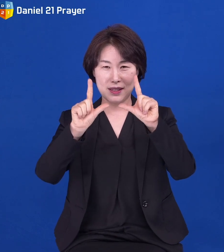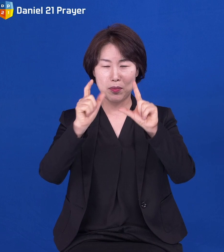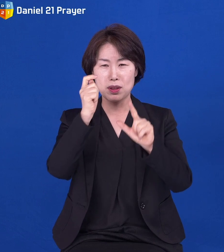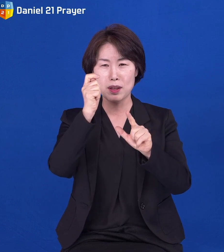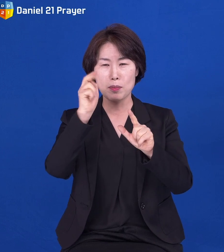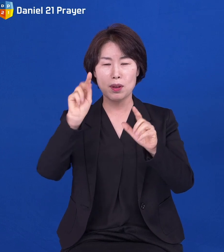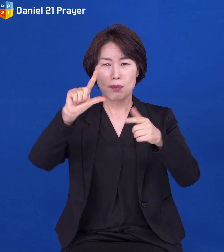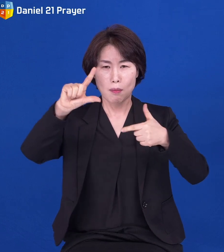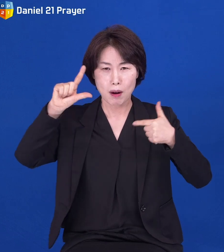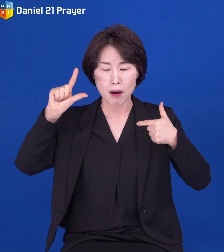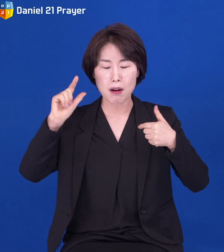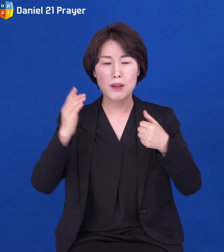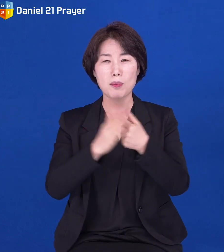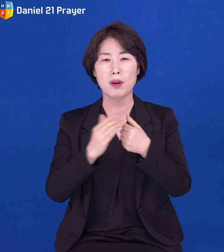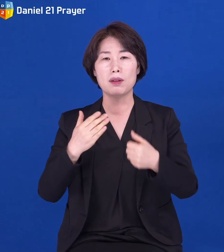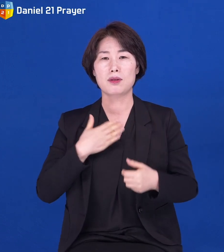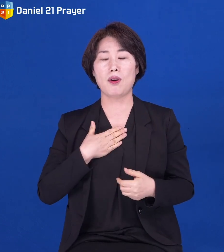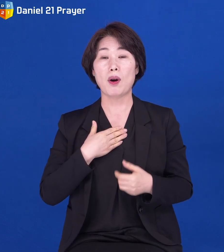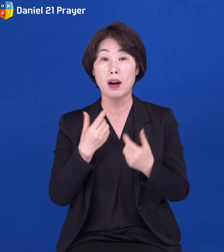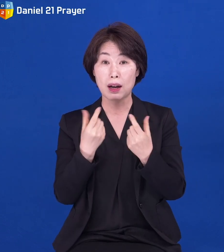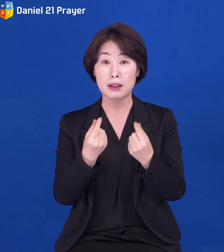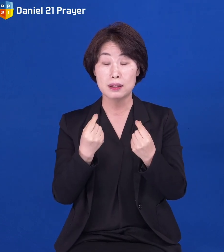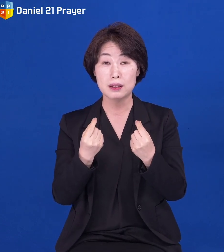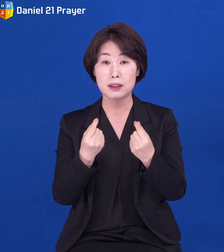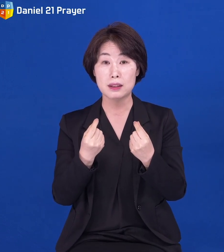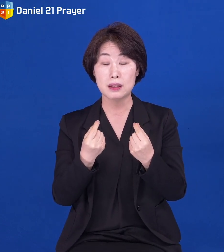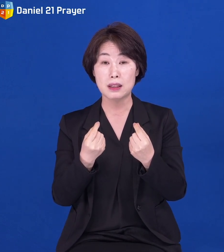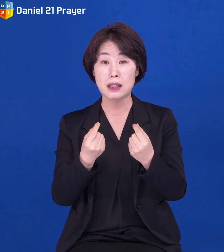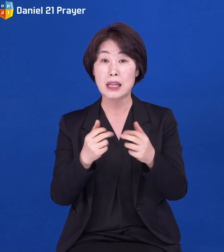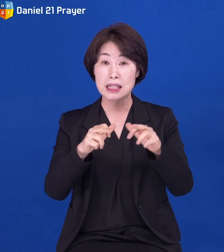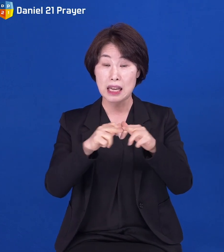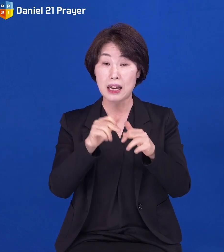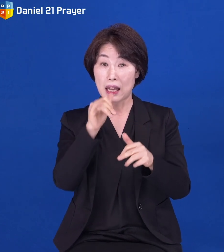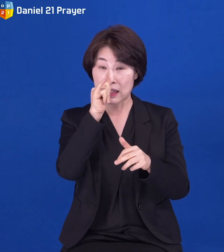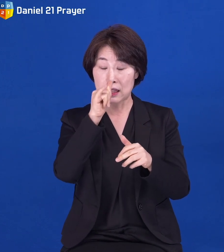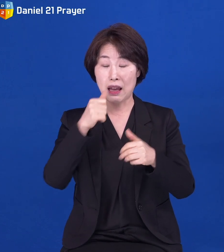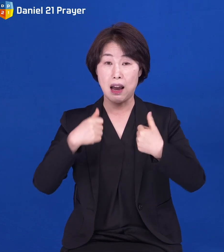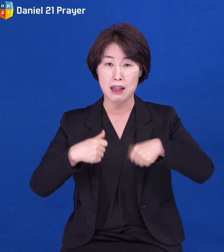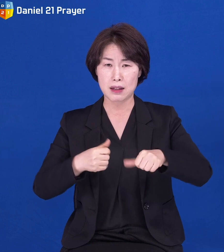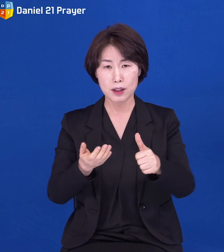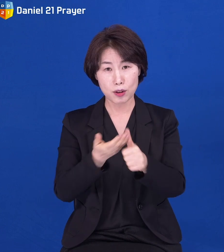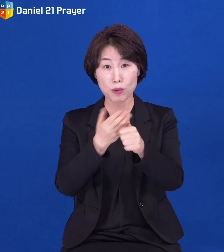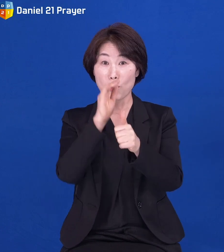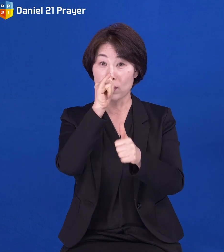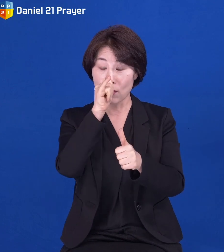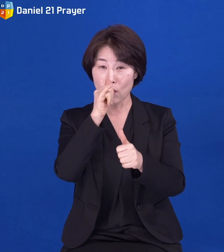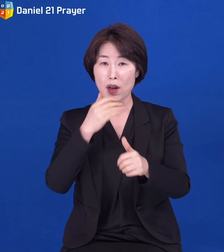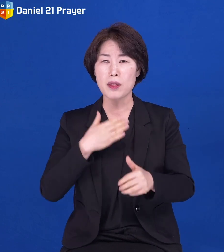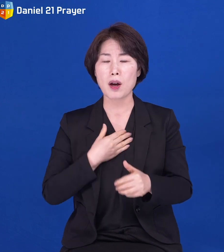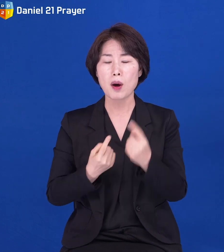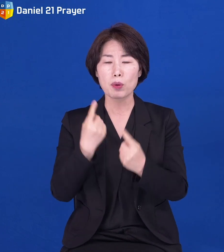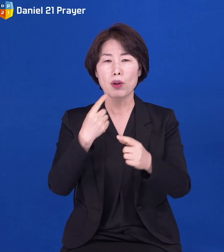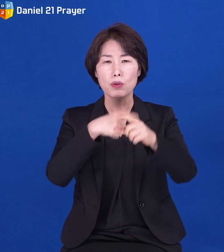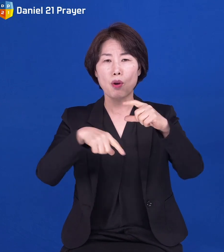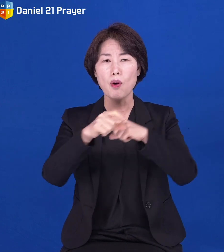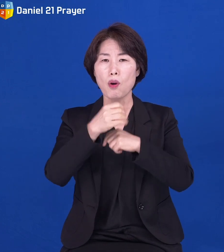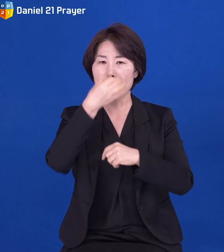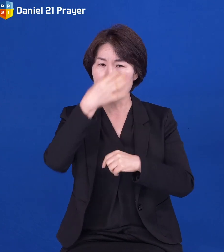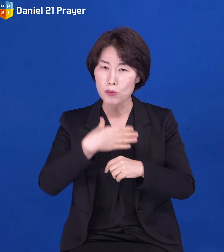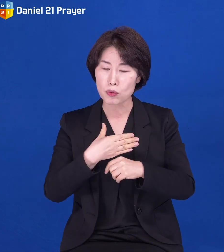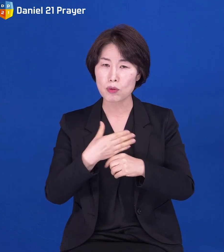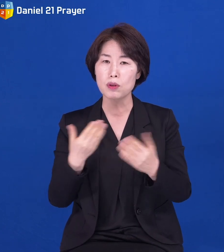많은 분들이 어떻게 보면 나와 같은 일을 겪고 있었네, 아니면 또 나보다 더 힘든 일을 겪고 있었는데 어떻게